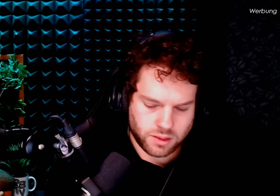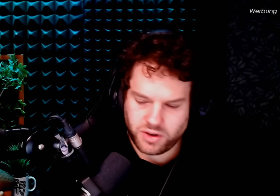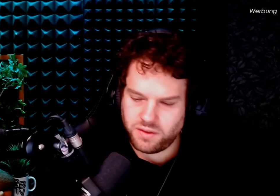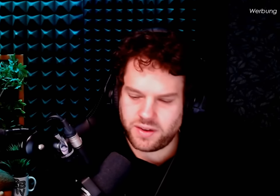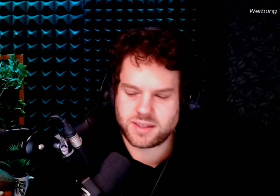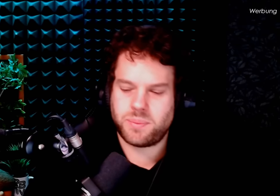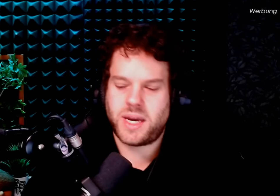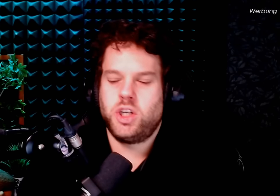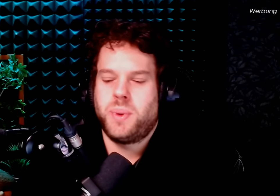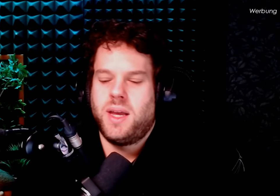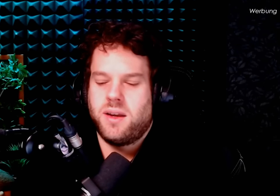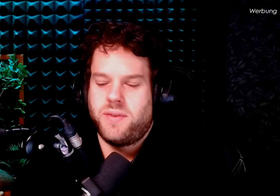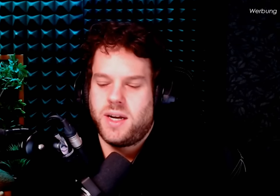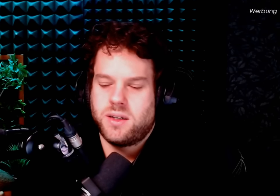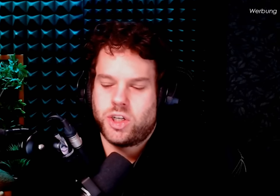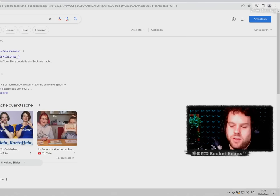Finden wir das? Gebärdensprache, Quarktasche.